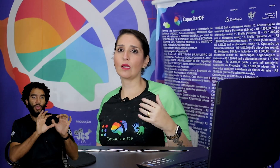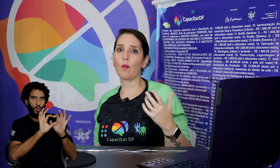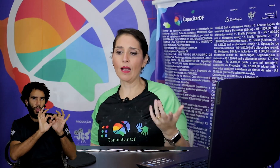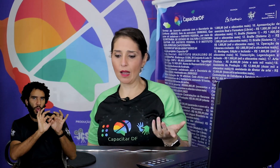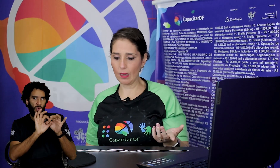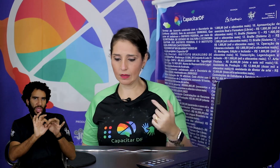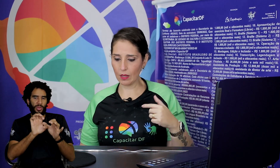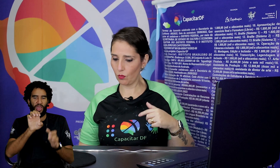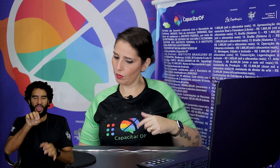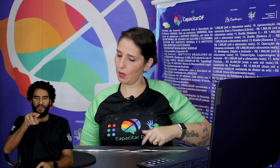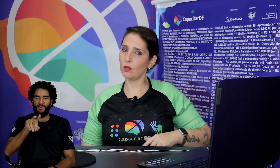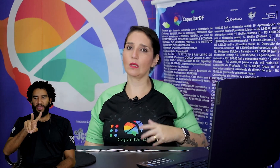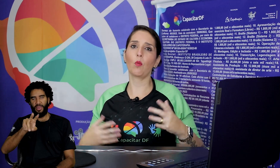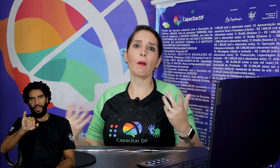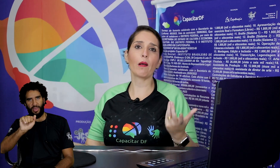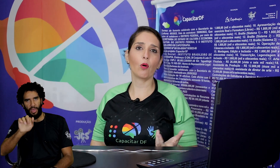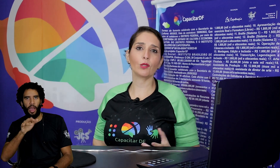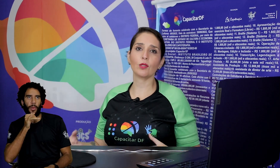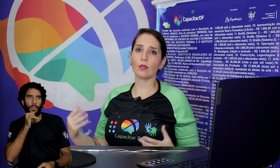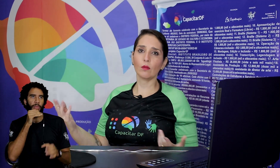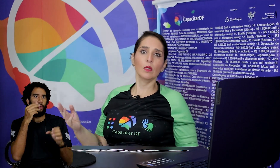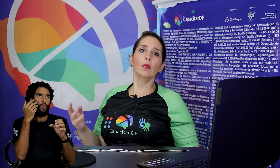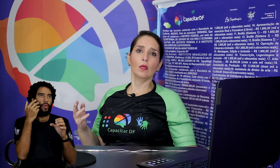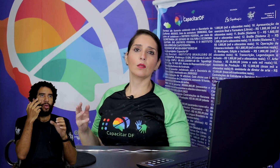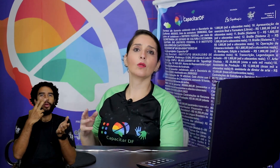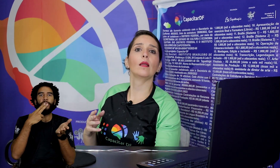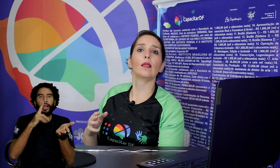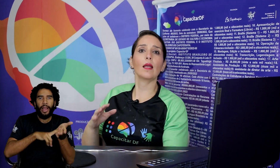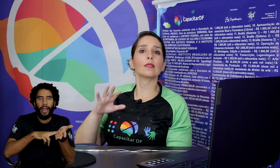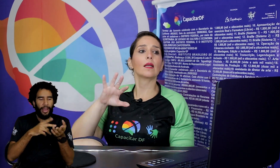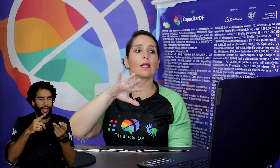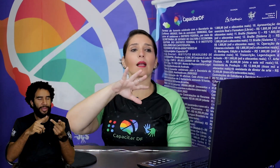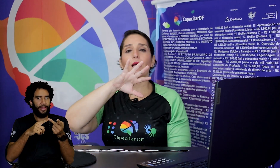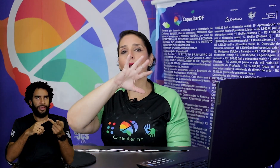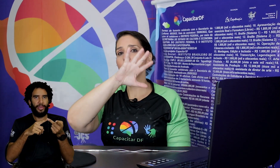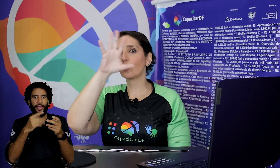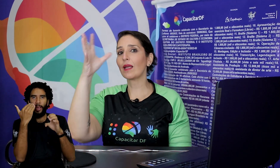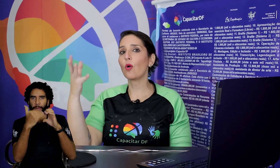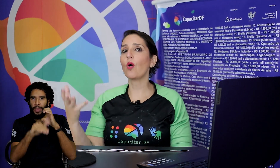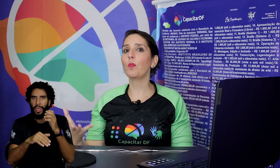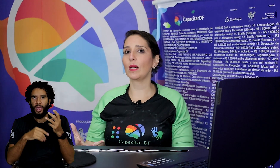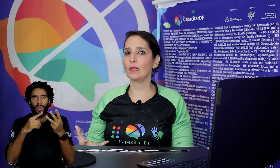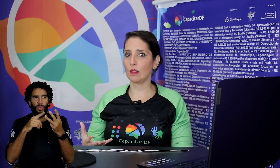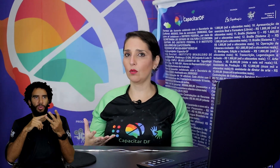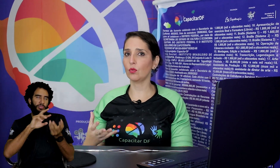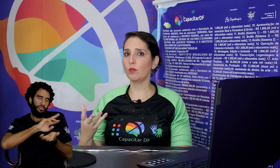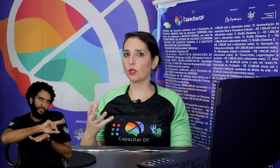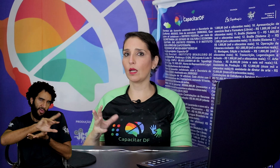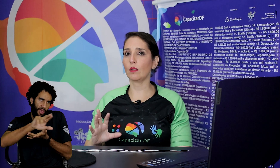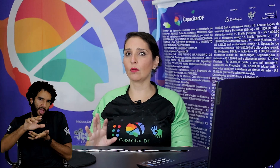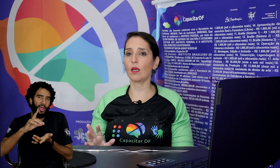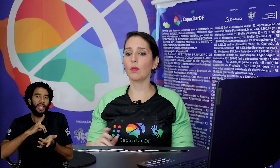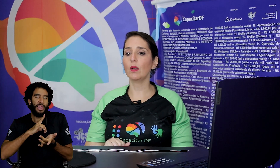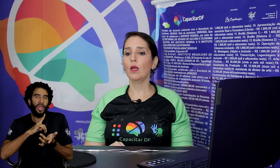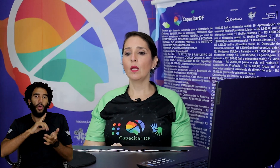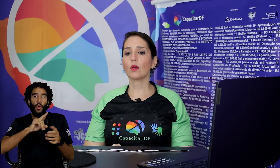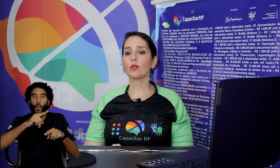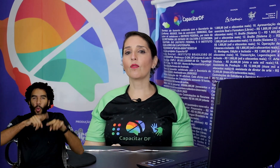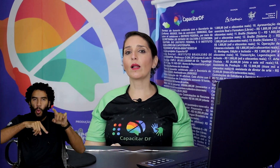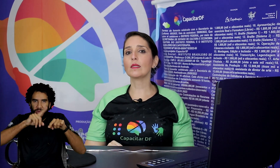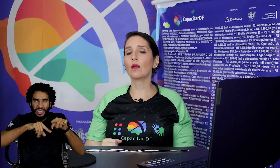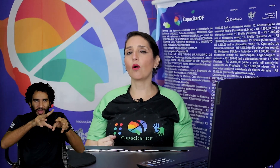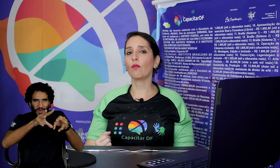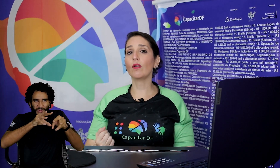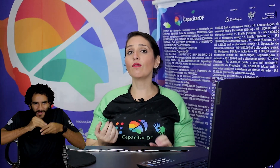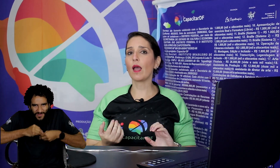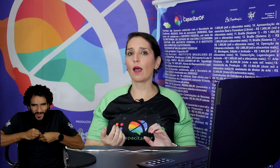enviado, se é uma carta, se é um e-mail, se é um pacote, isso daí tem aquela questão da incorporação do objeto, lembra? Então, se eu